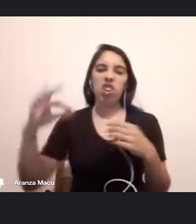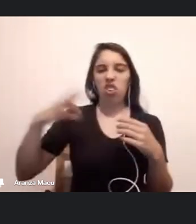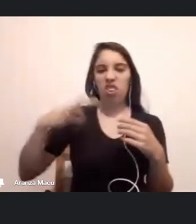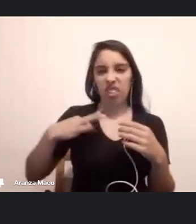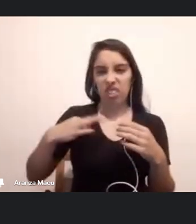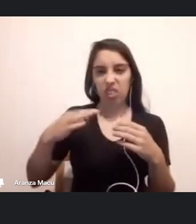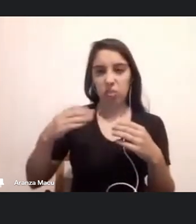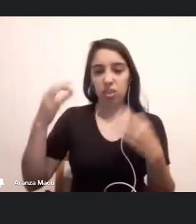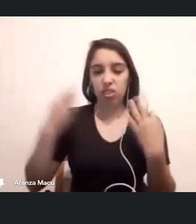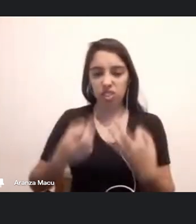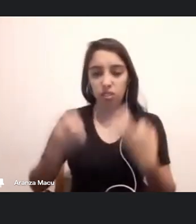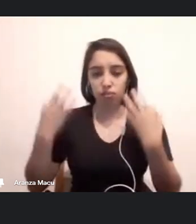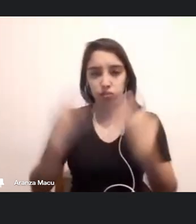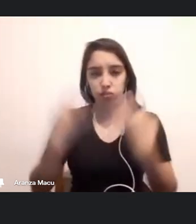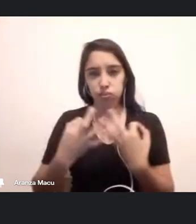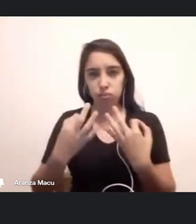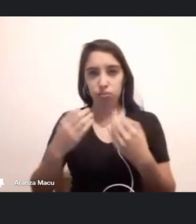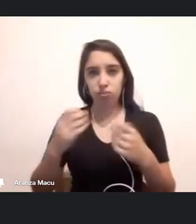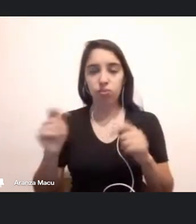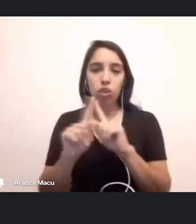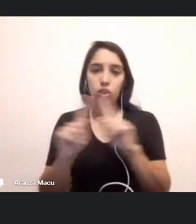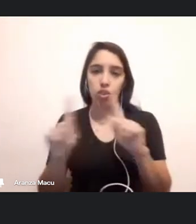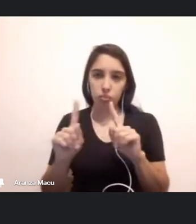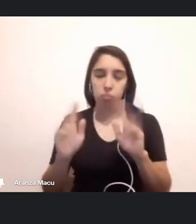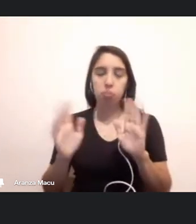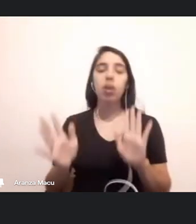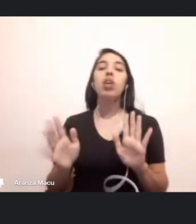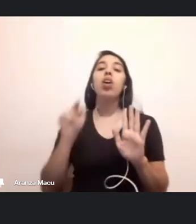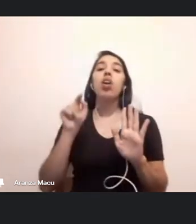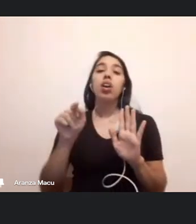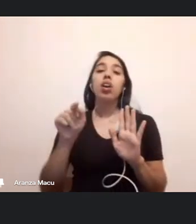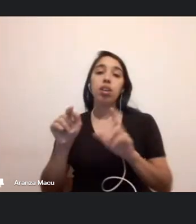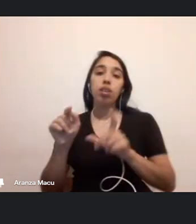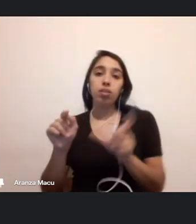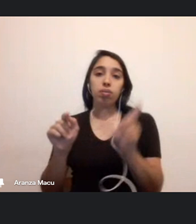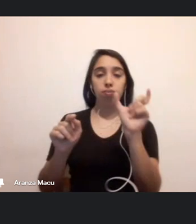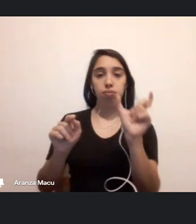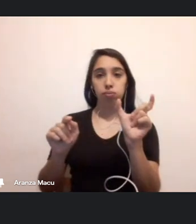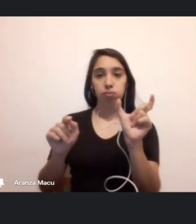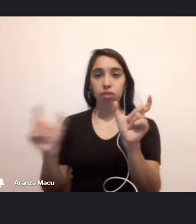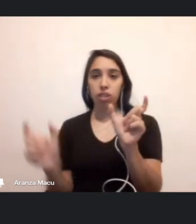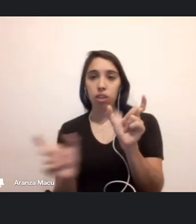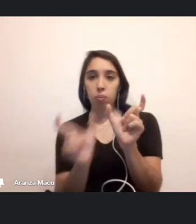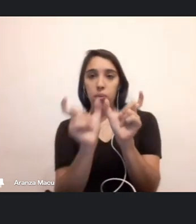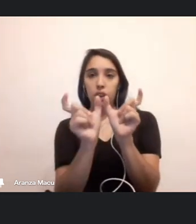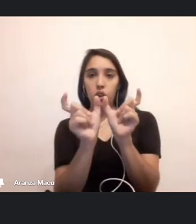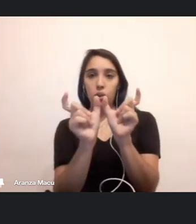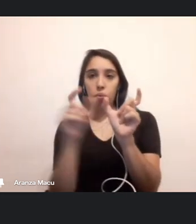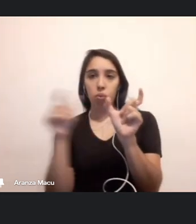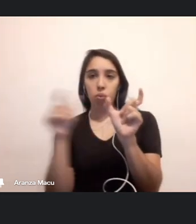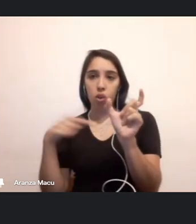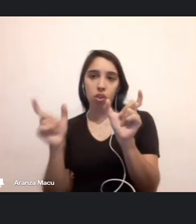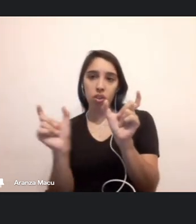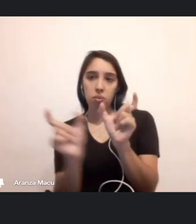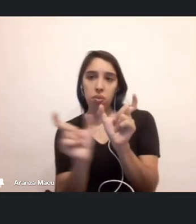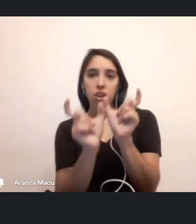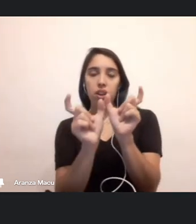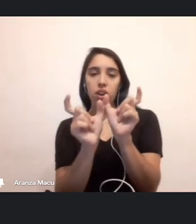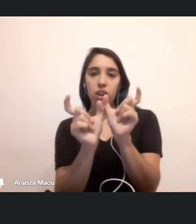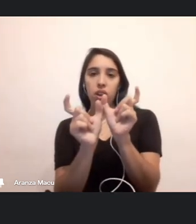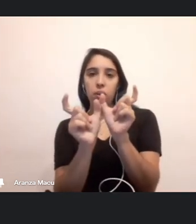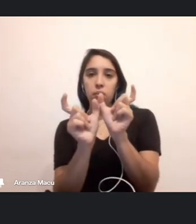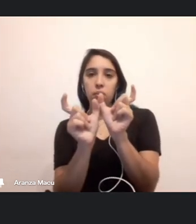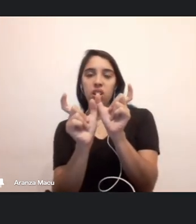ahí deja de ser tengo y va a ser a o an, ¿sí? O sea, justo una oración que tenga esta frase verbal